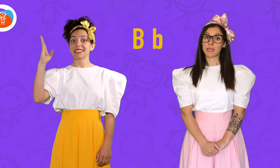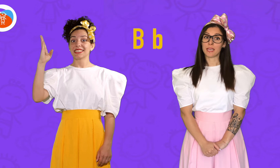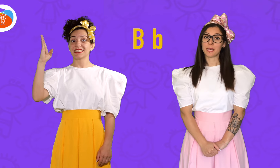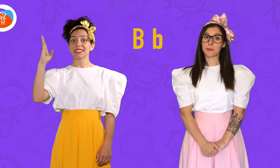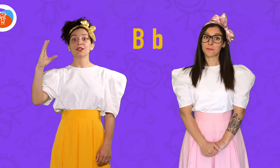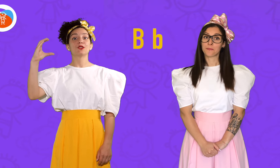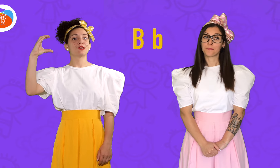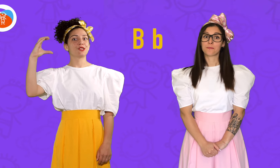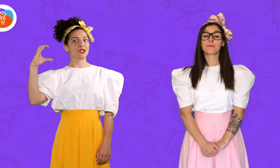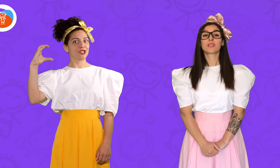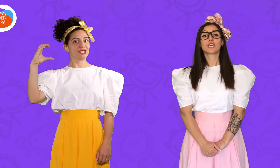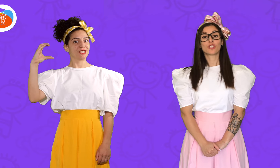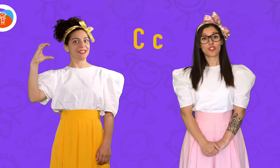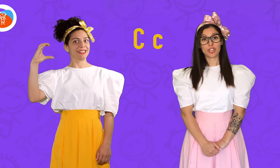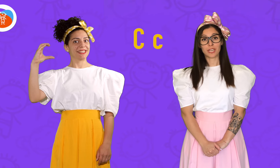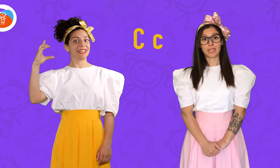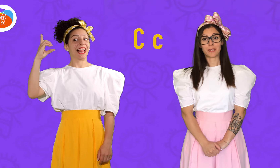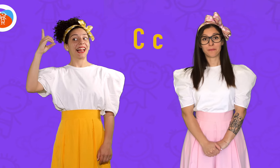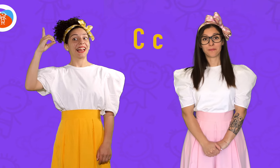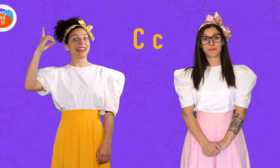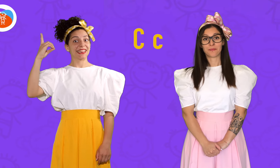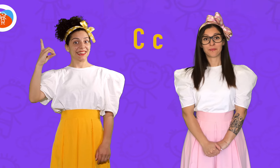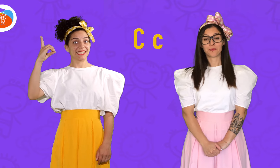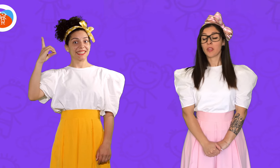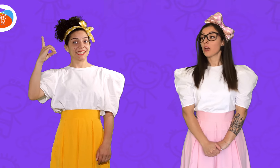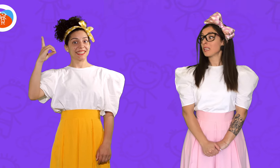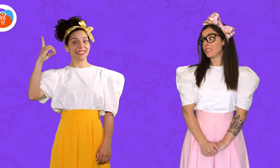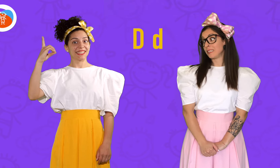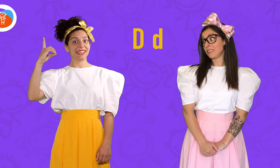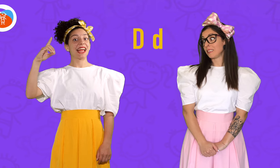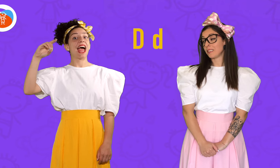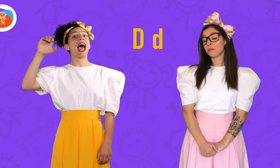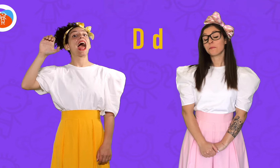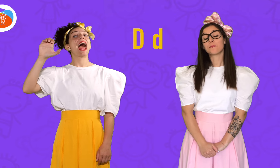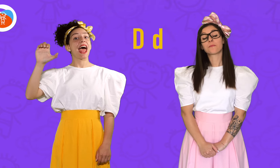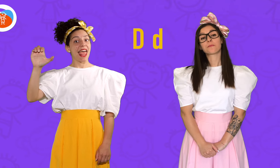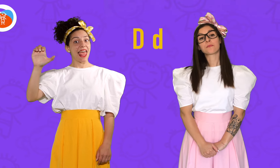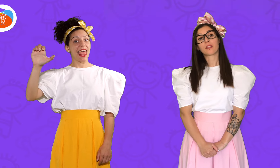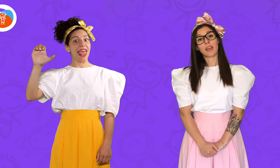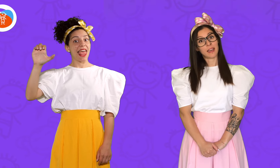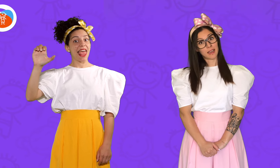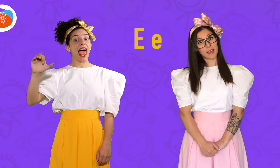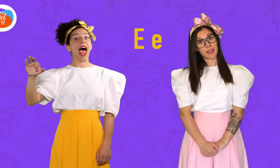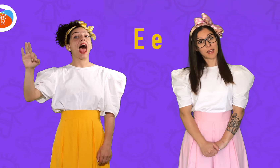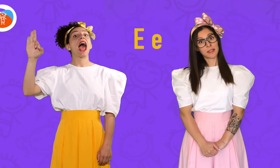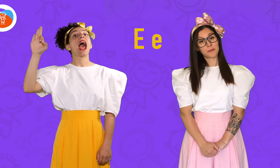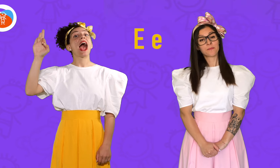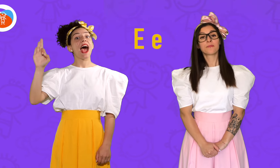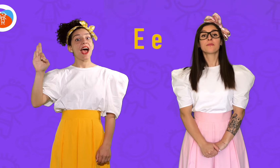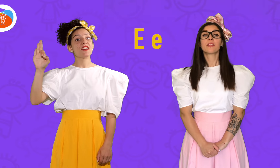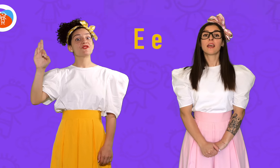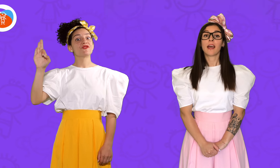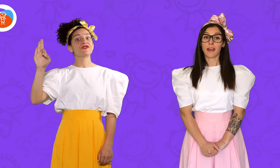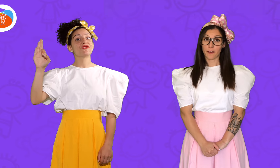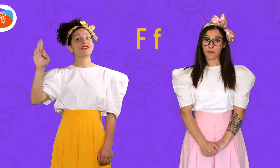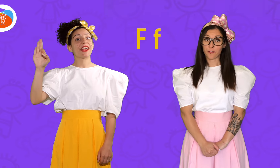-C D E F